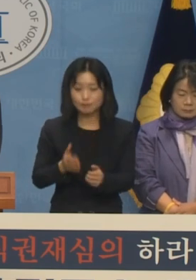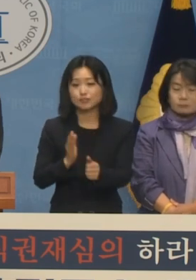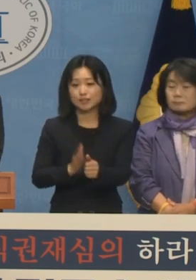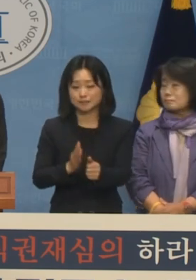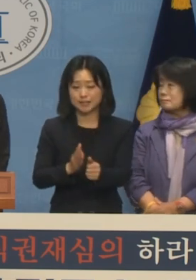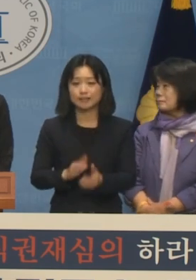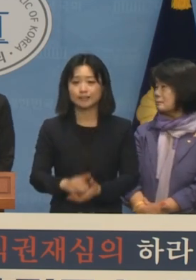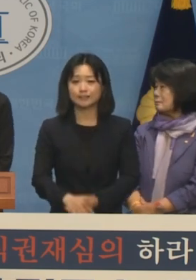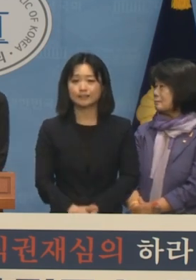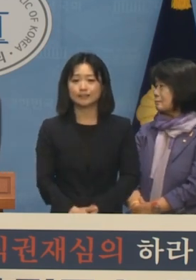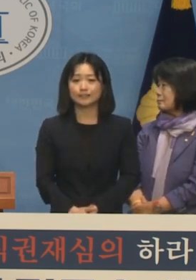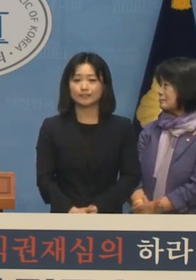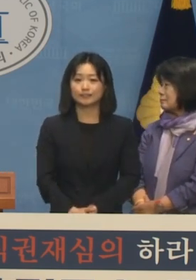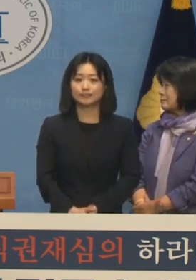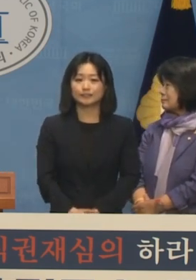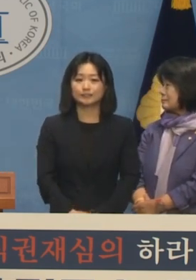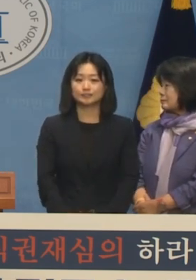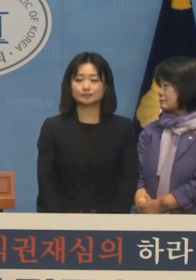부탁드립니다.